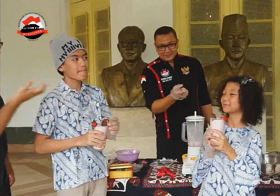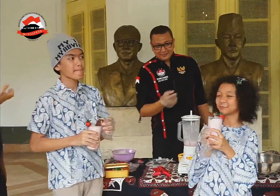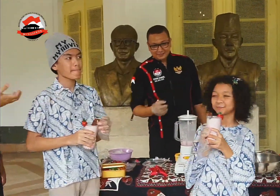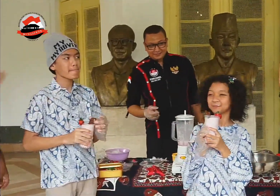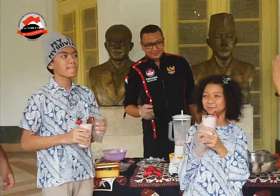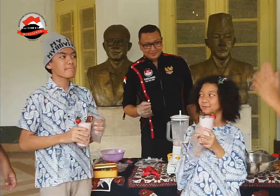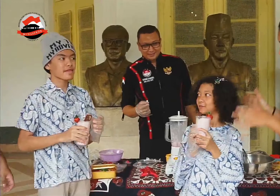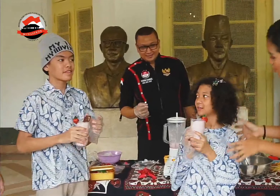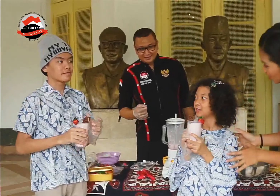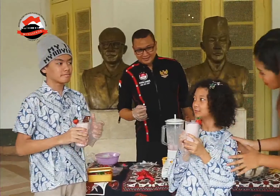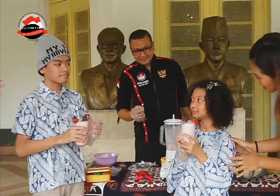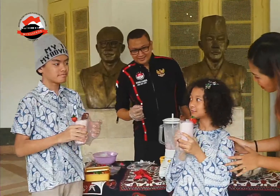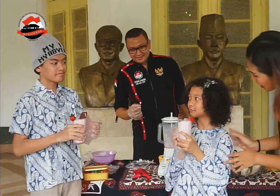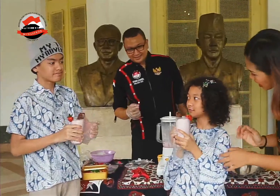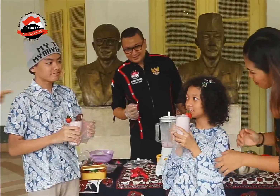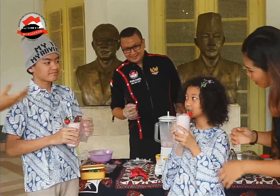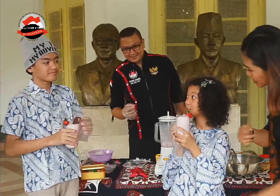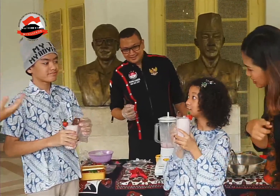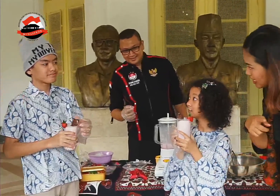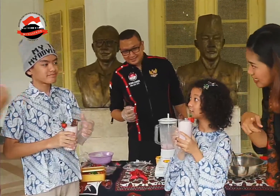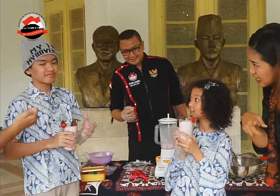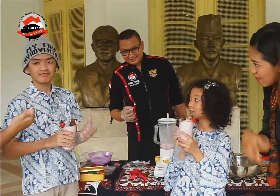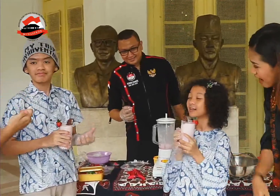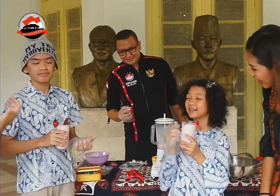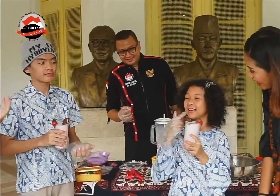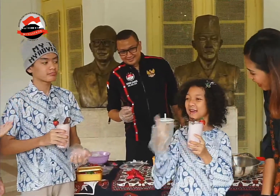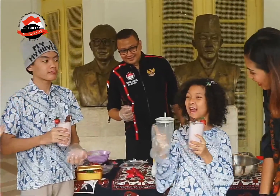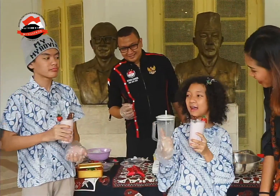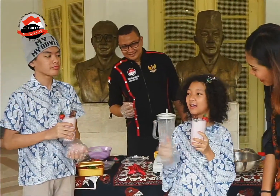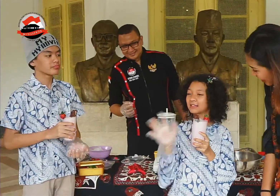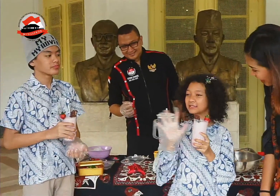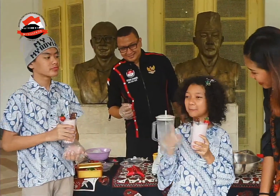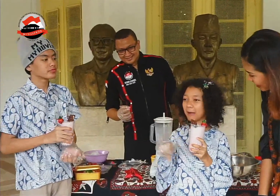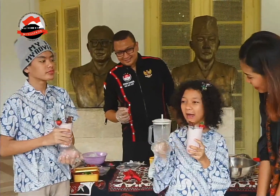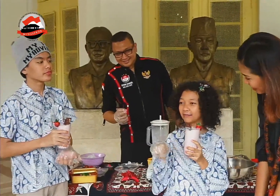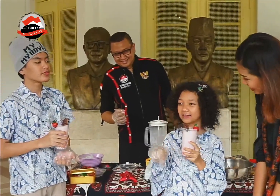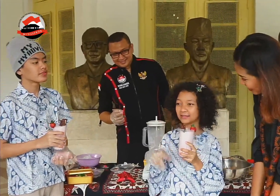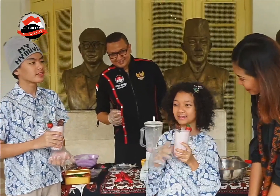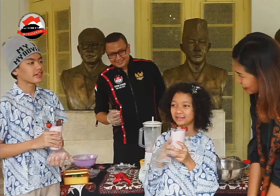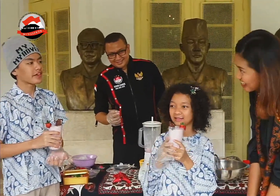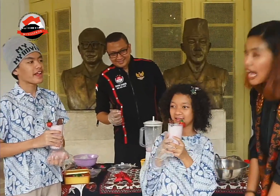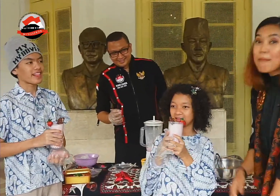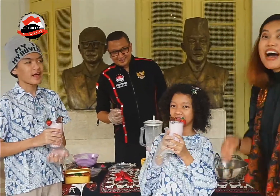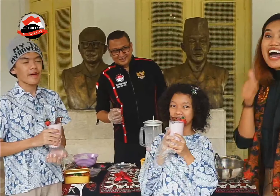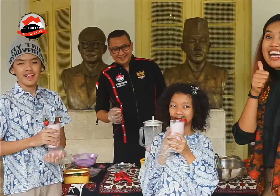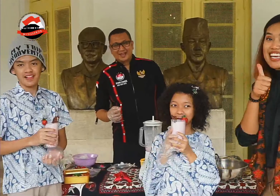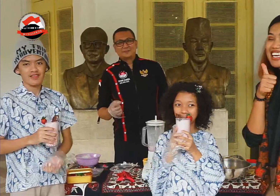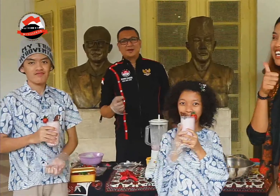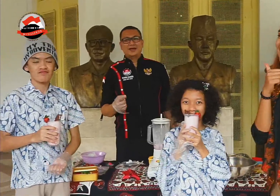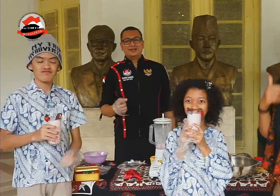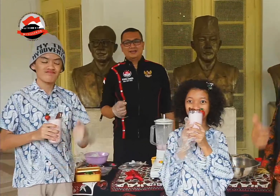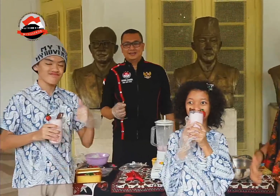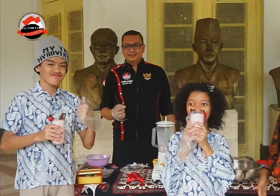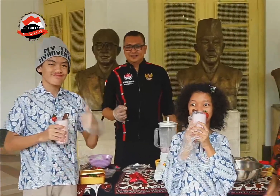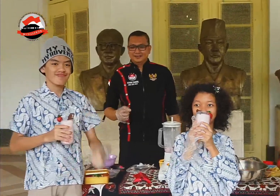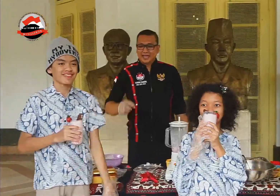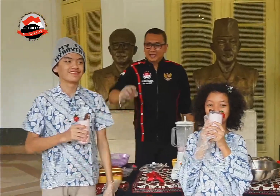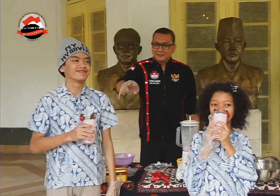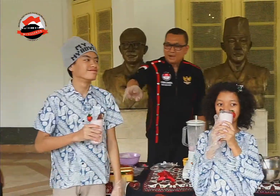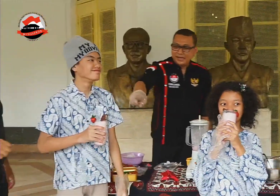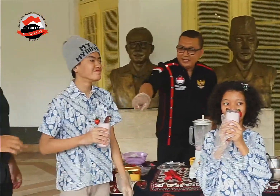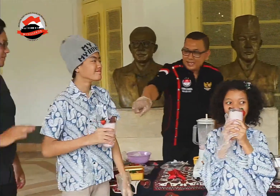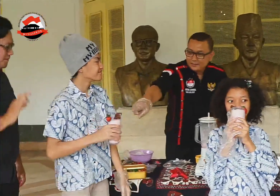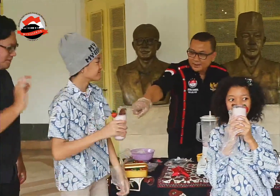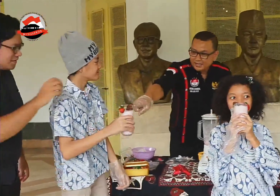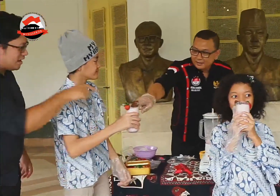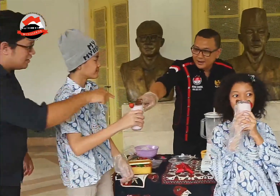Nada? Kalau Nada suka gimana, Nada? Boleh kasih tahu enggak? Enak enggak? Enak. Enggak pahit. Enggak pahit. Nah,